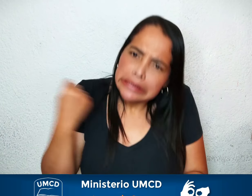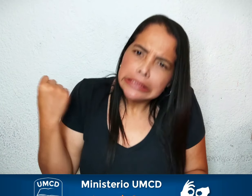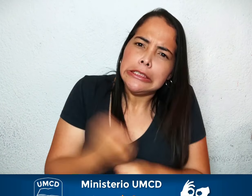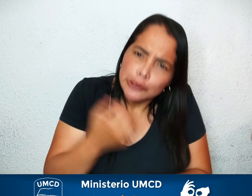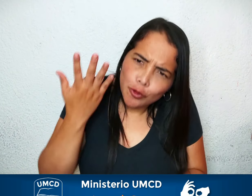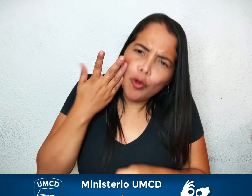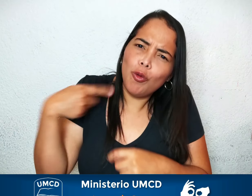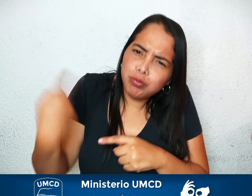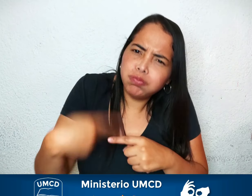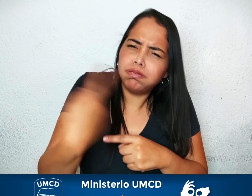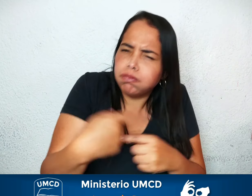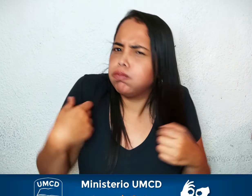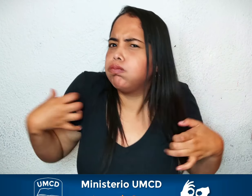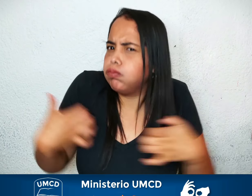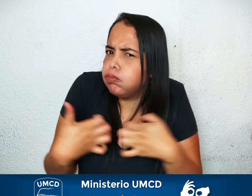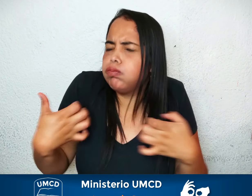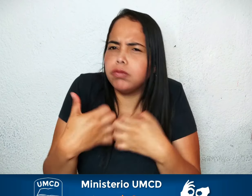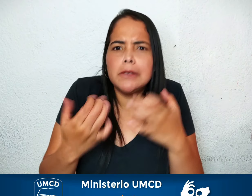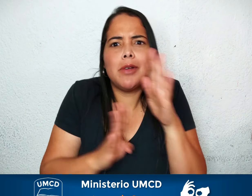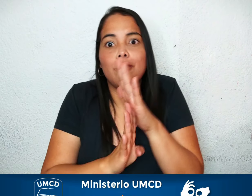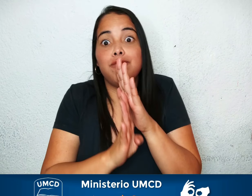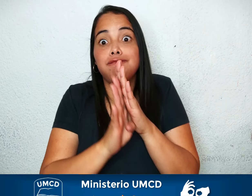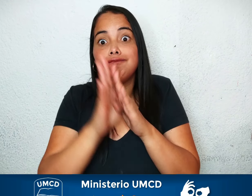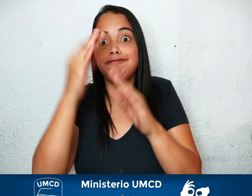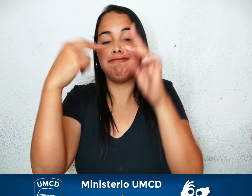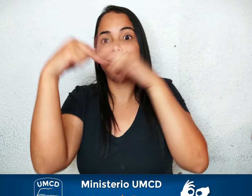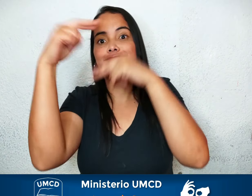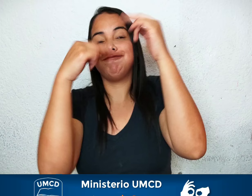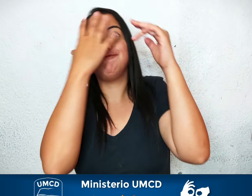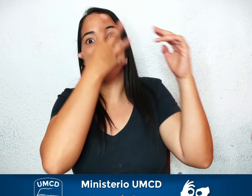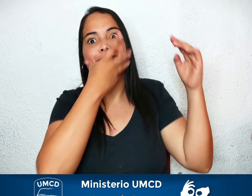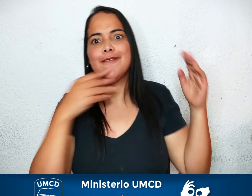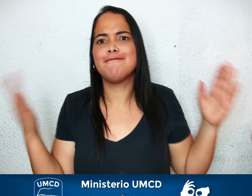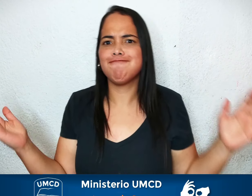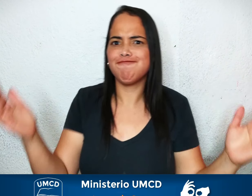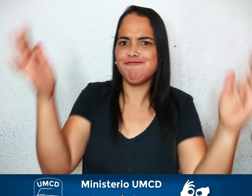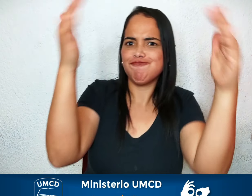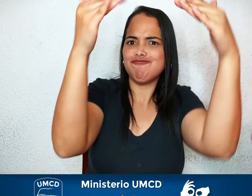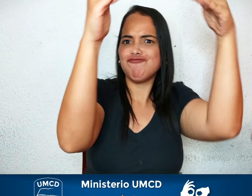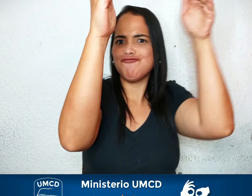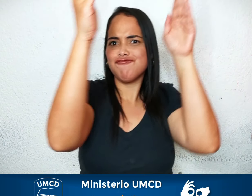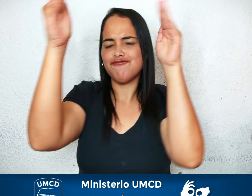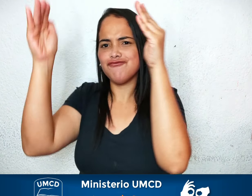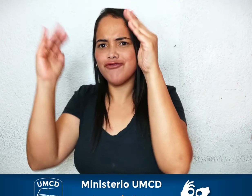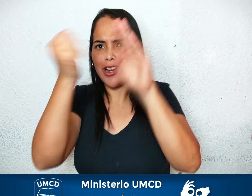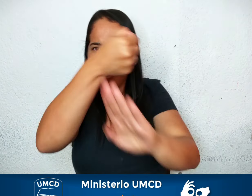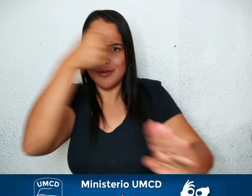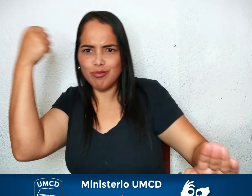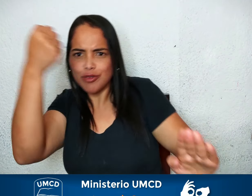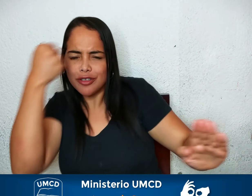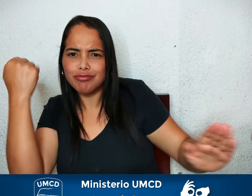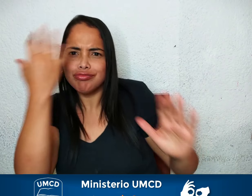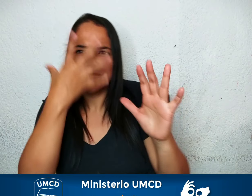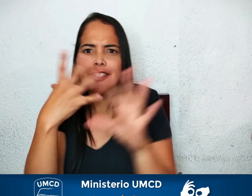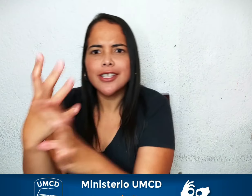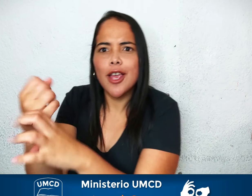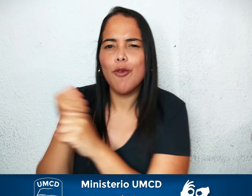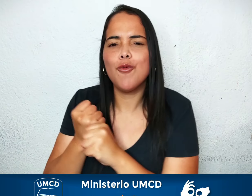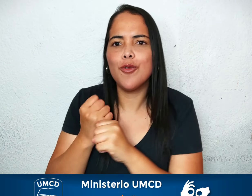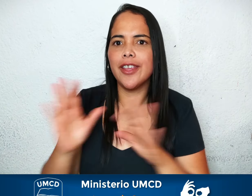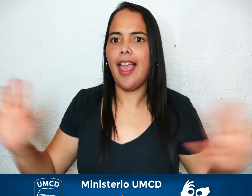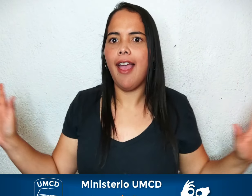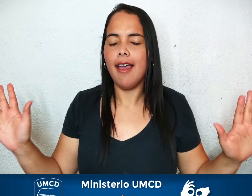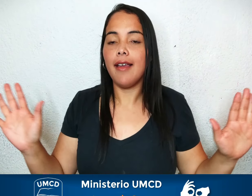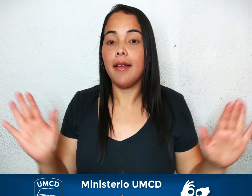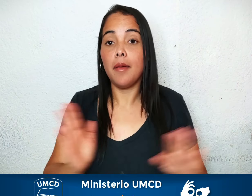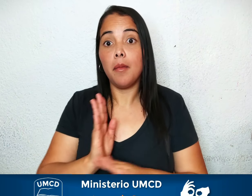trabajando hombro a hombro para sacar adelante esta tarea, levantar los muros, cerrar las puertas y asegurar